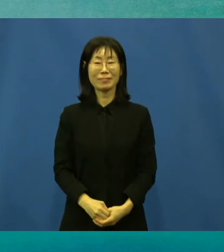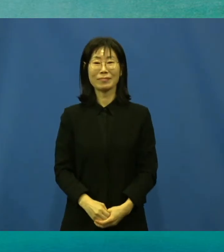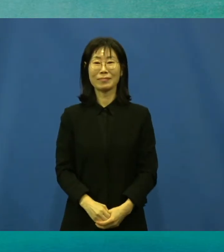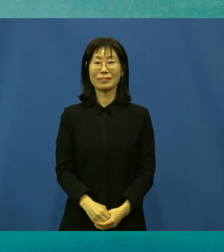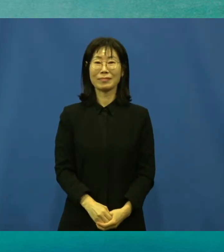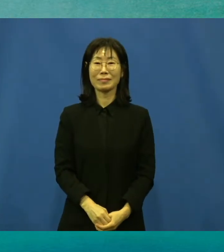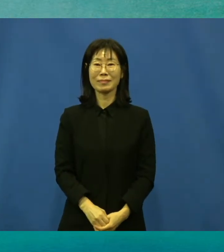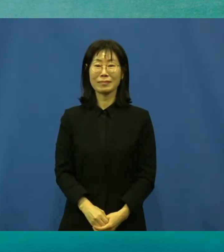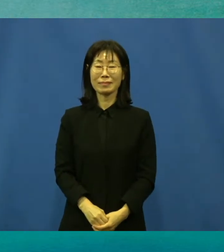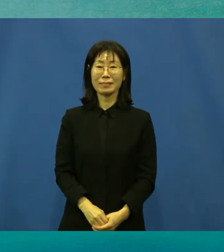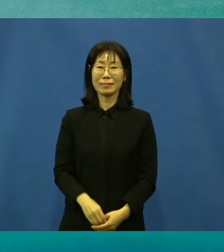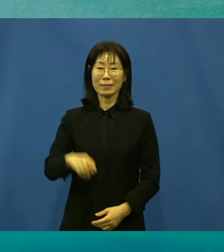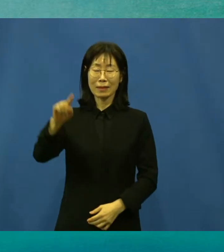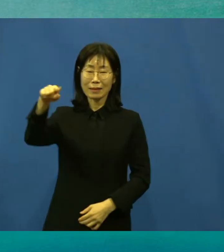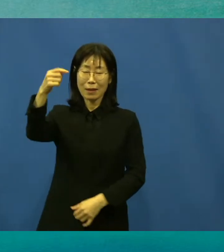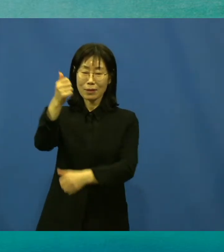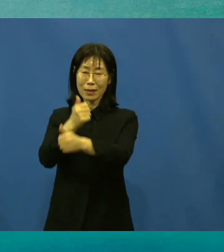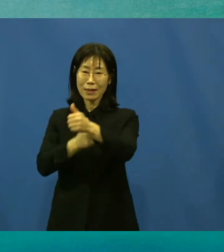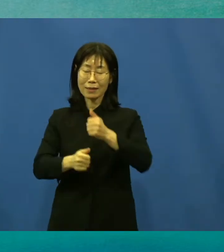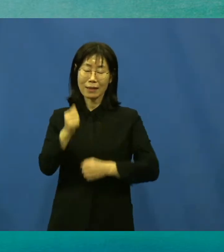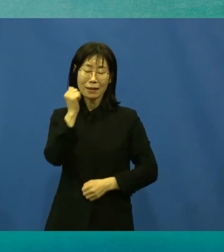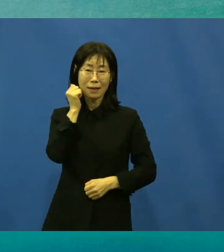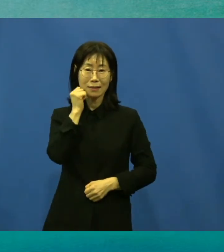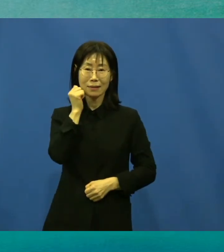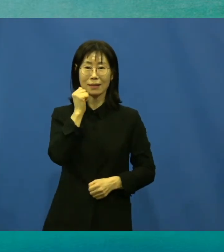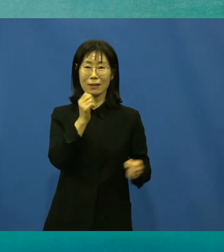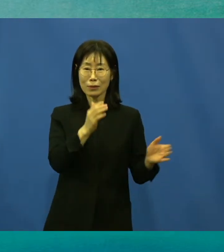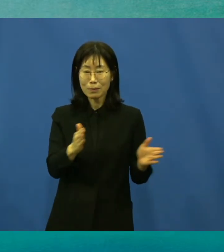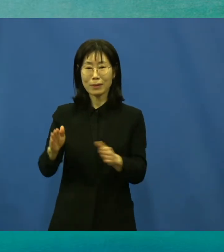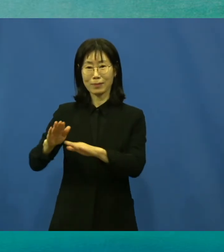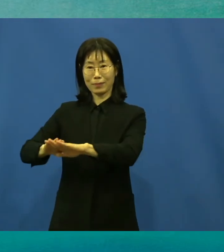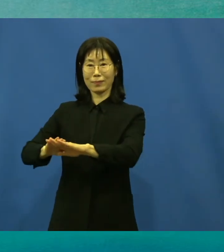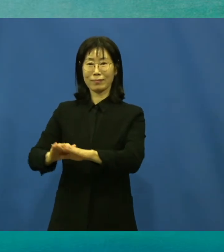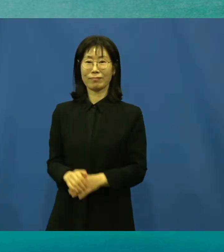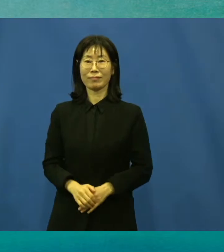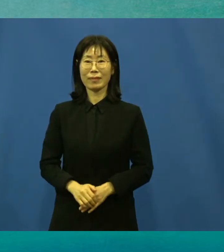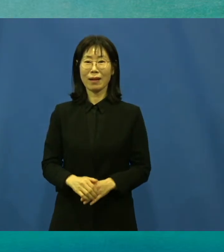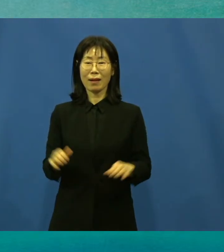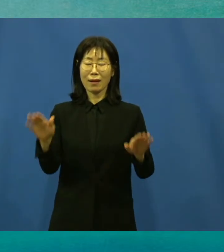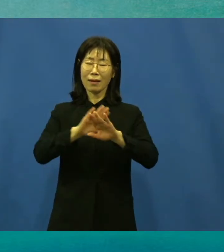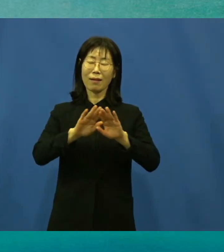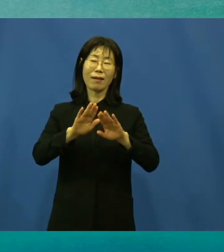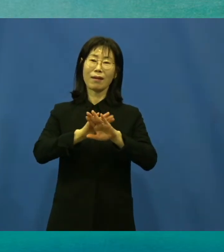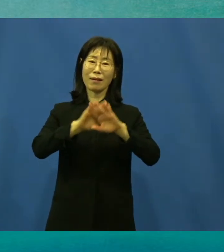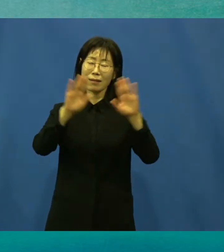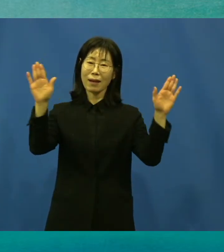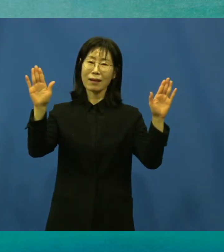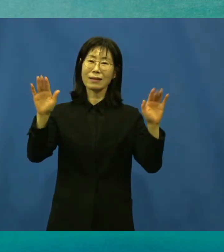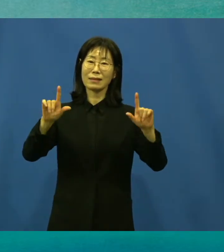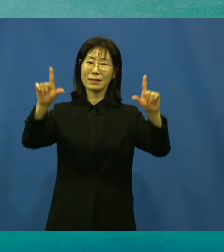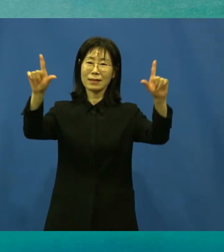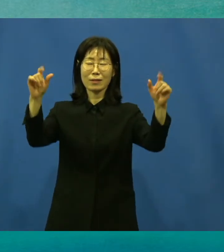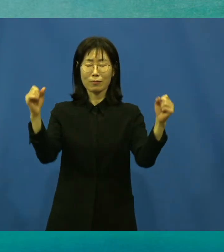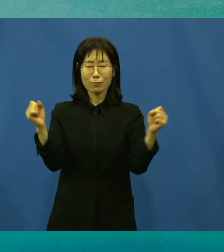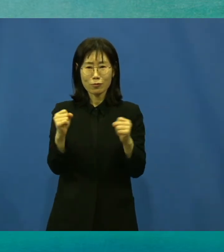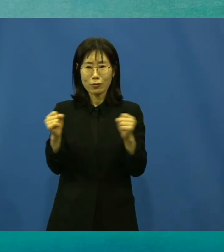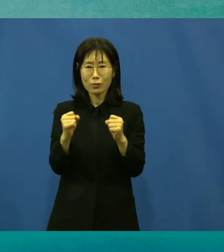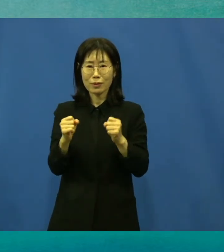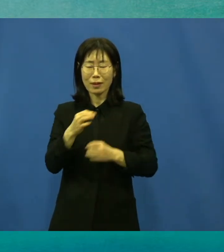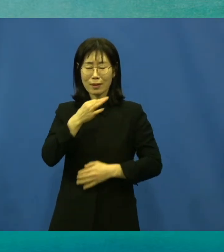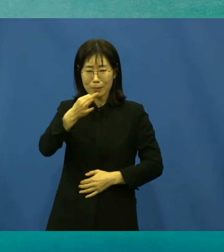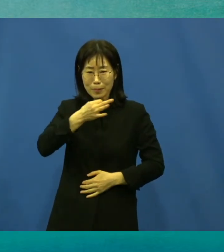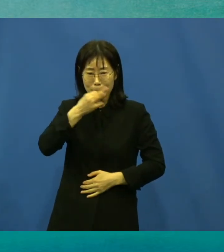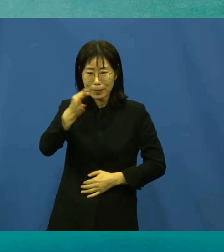다음 세대에서 이렇게 준비했습니다. 감사합니다. 날씨가 조금 추워졌는데 뭐 감기 환자들이